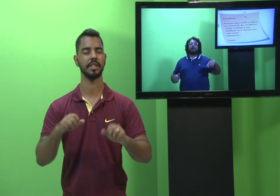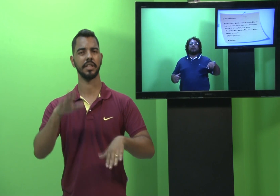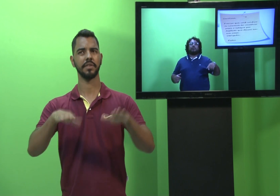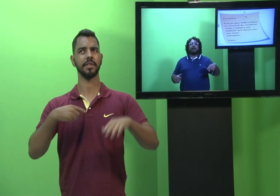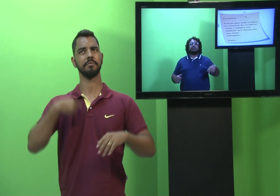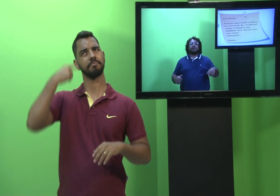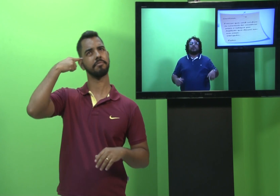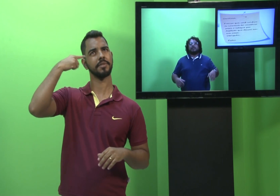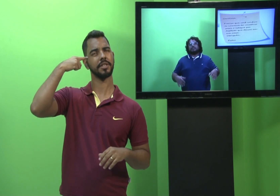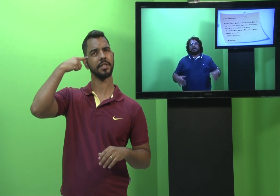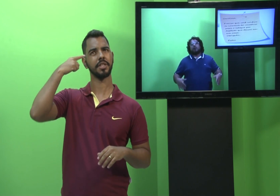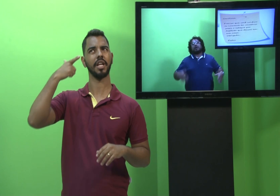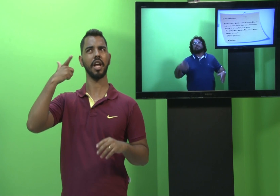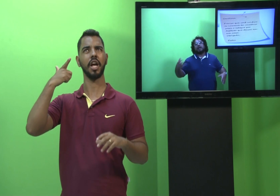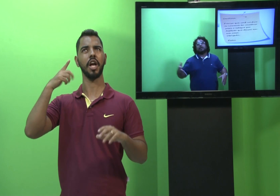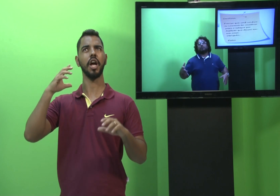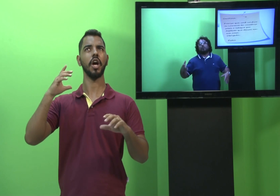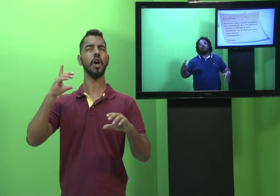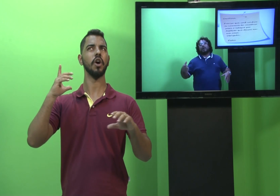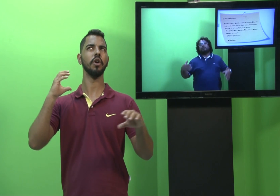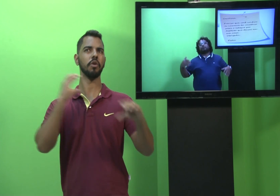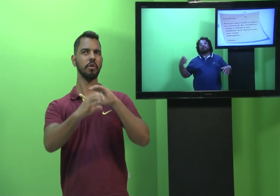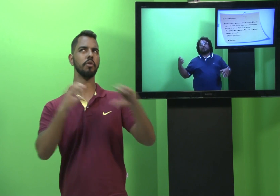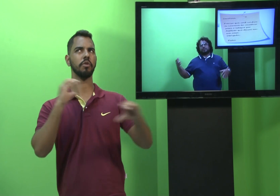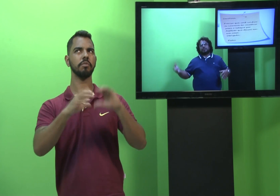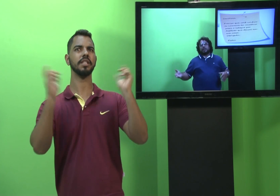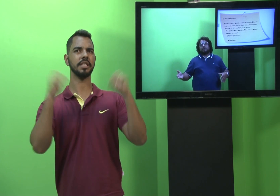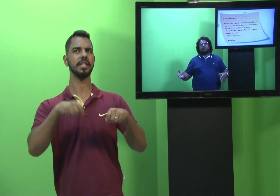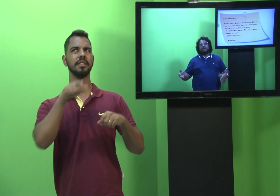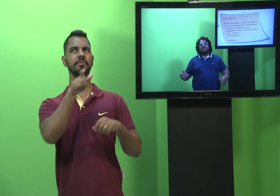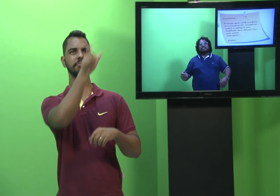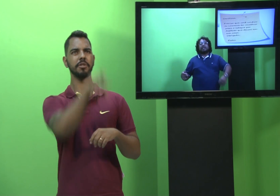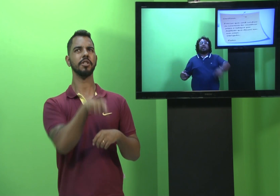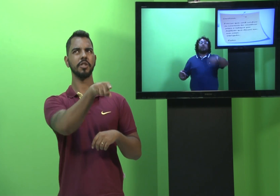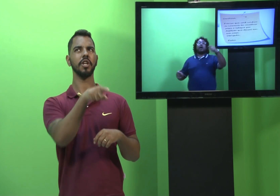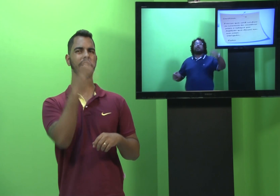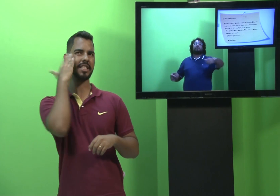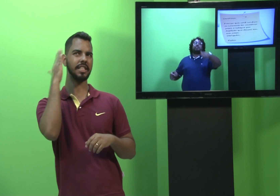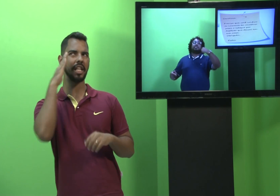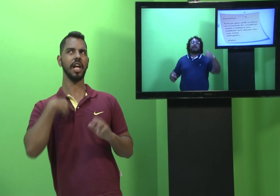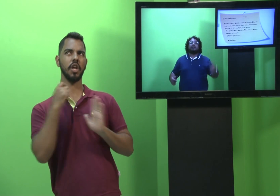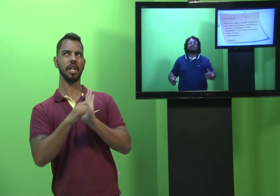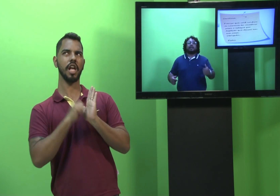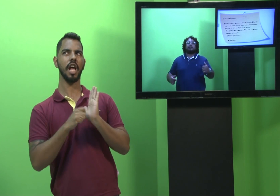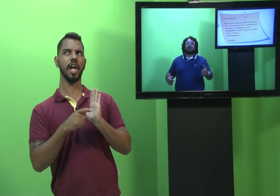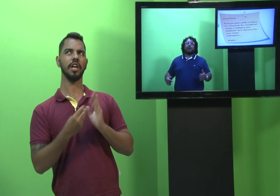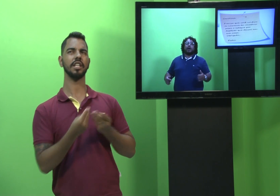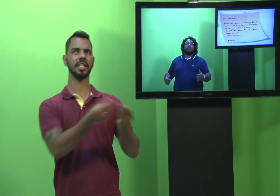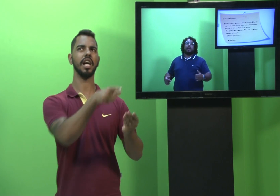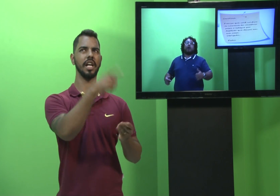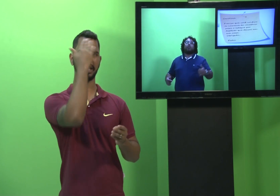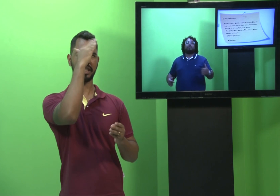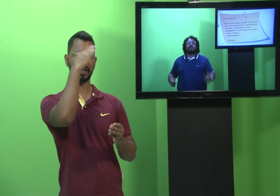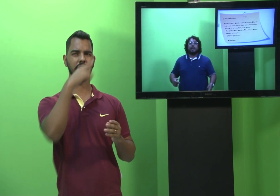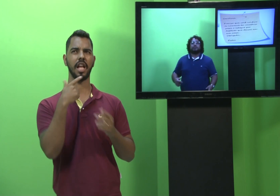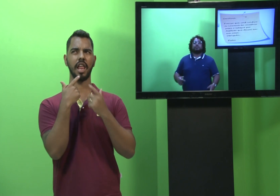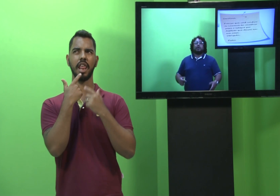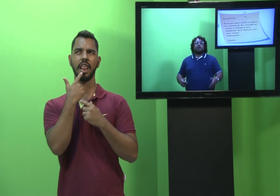da comunicação será alcançado por meio do texto escrito, se a linguagem utilizada está adequada ao contexto